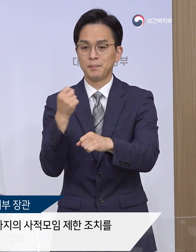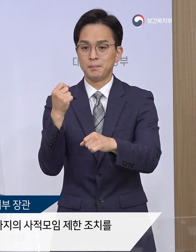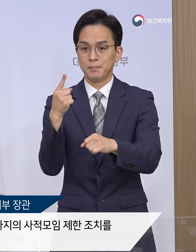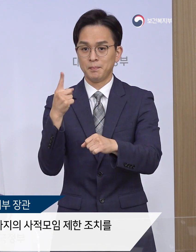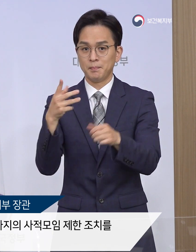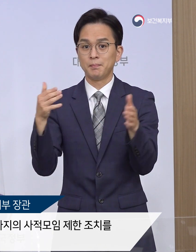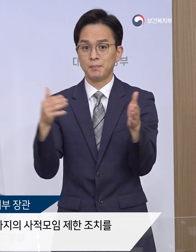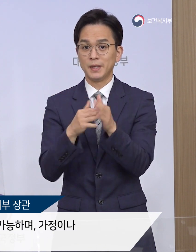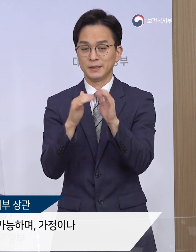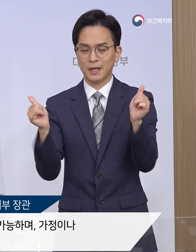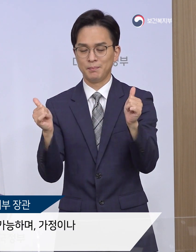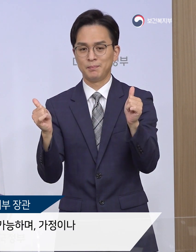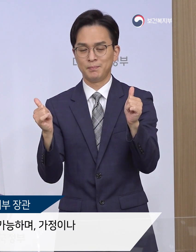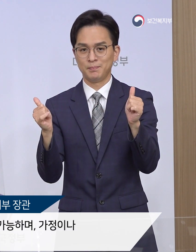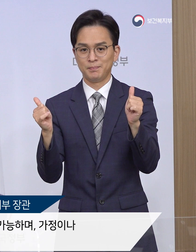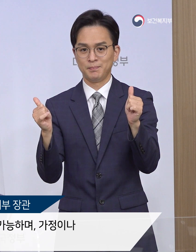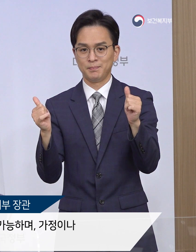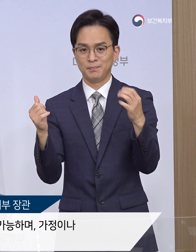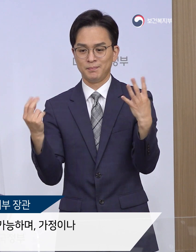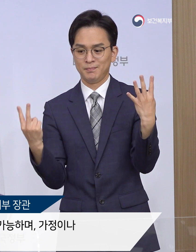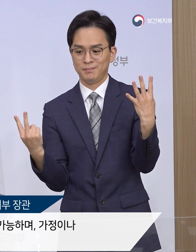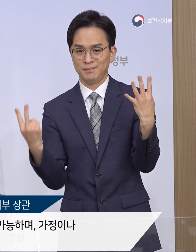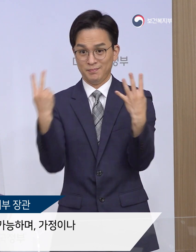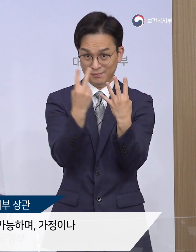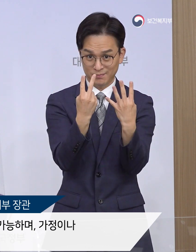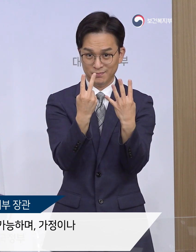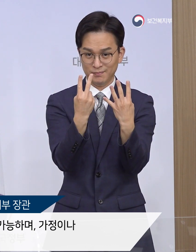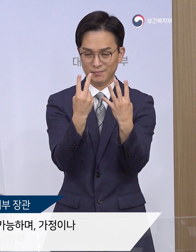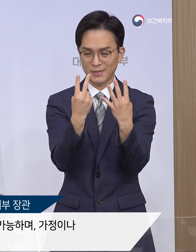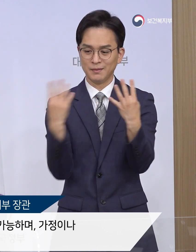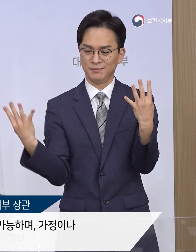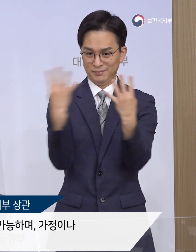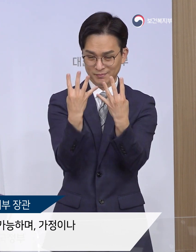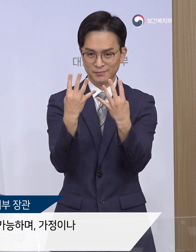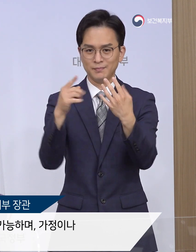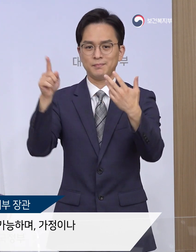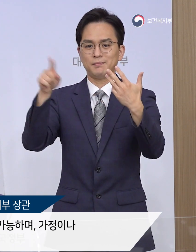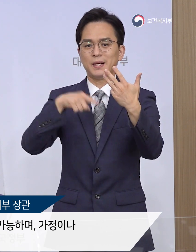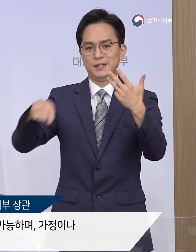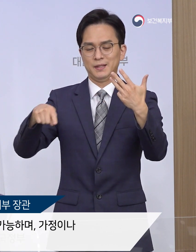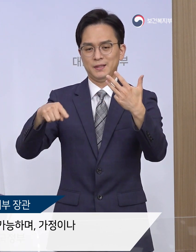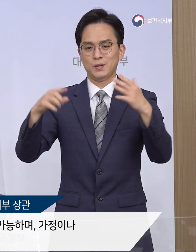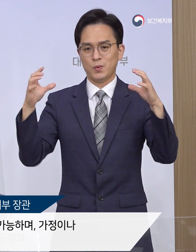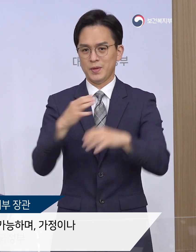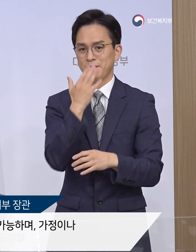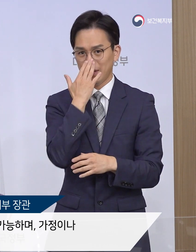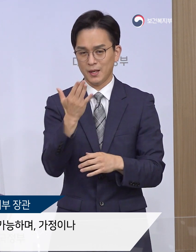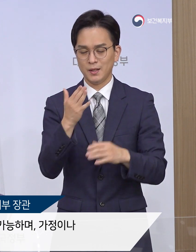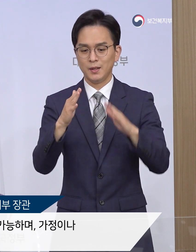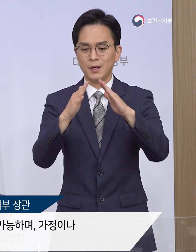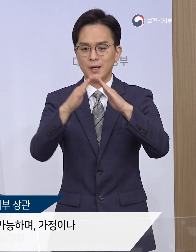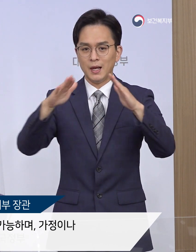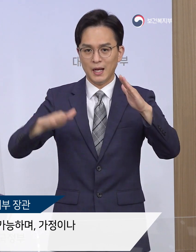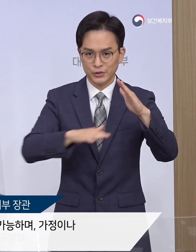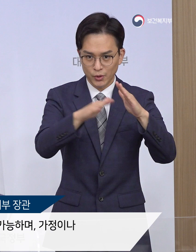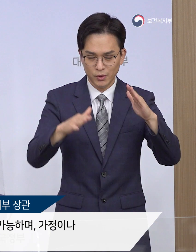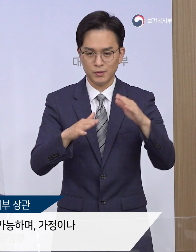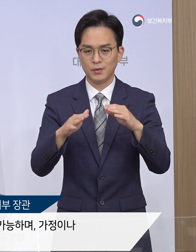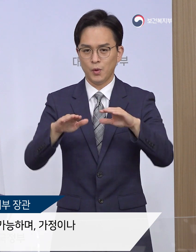완화합니다. 접종 완료자를 포함하는 경우 8인까지 모임이 가능하며 가정이나